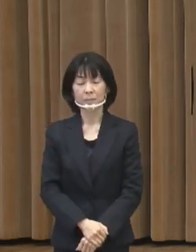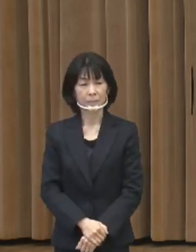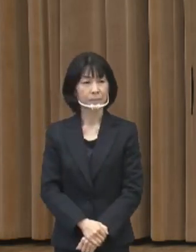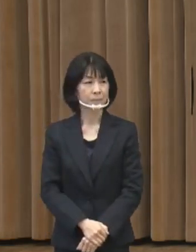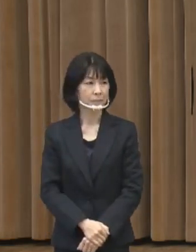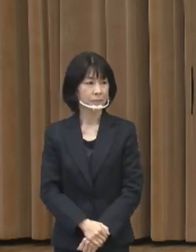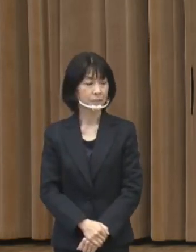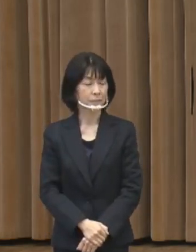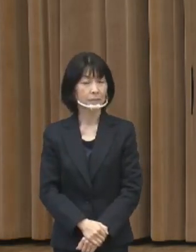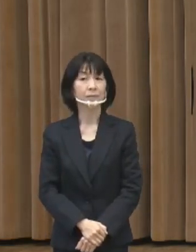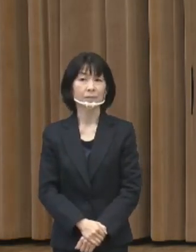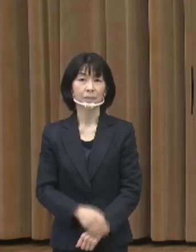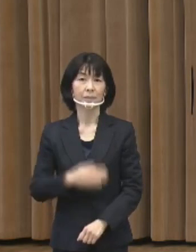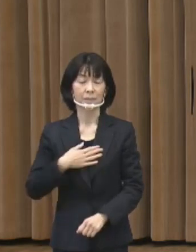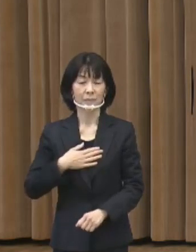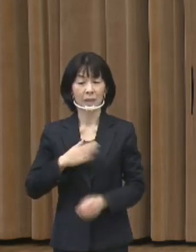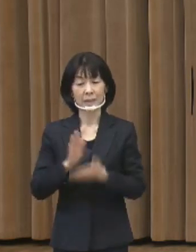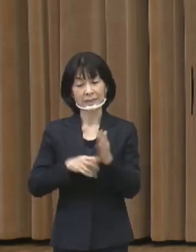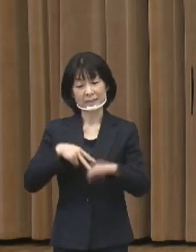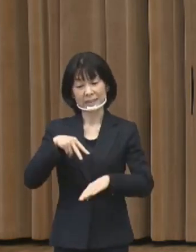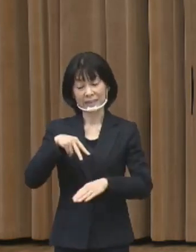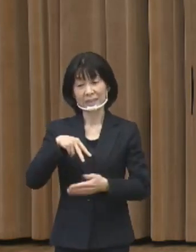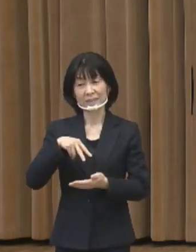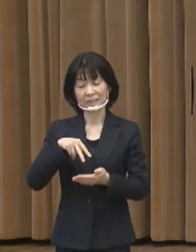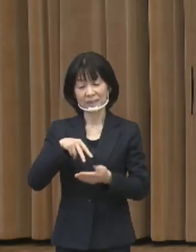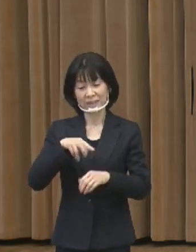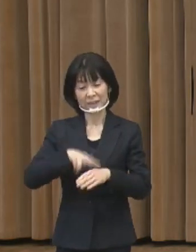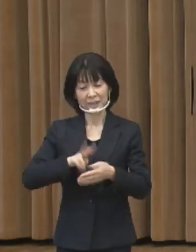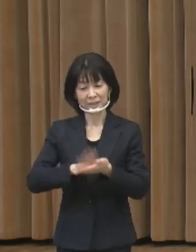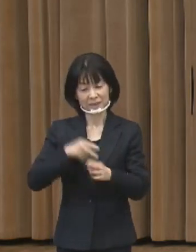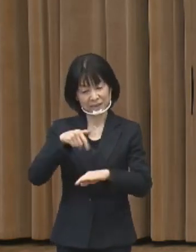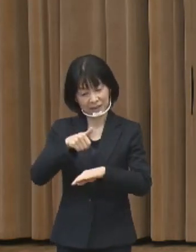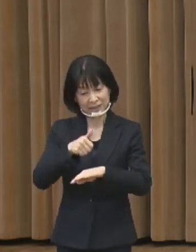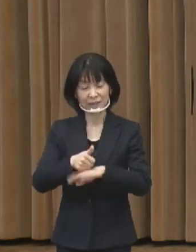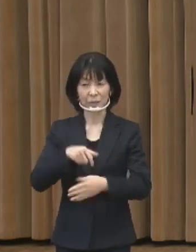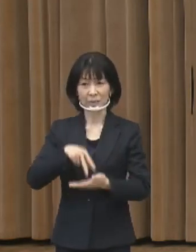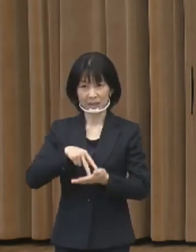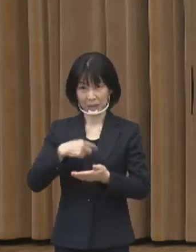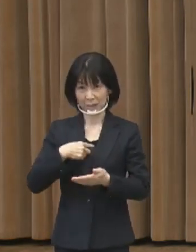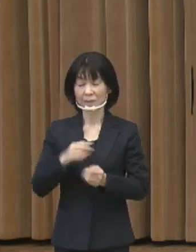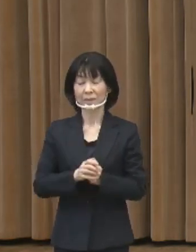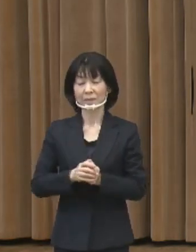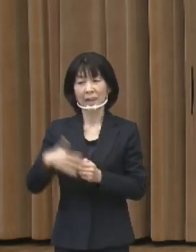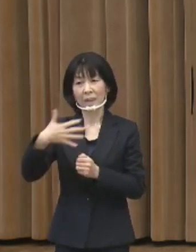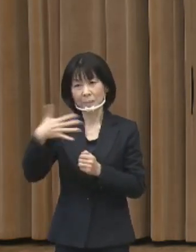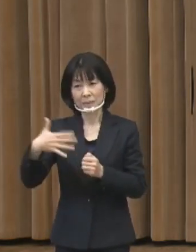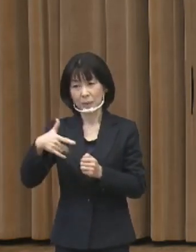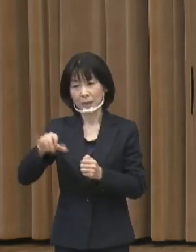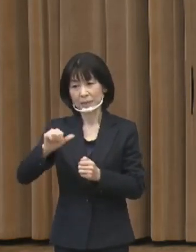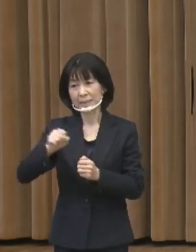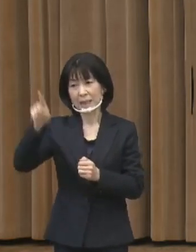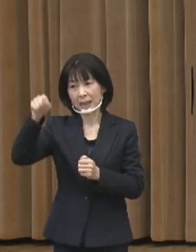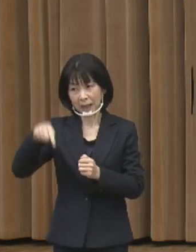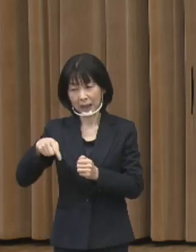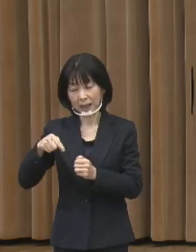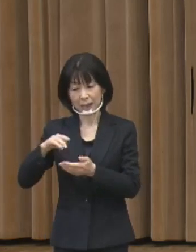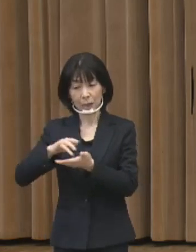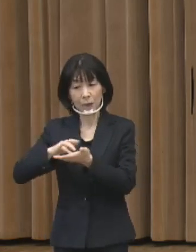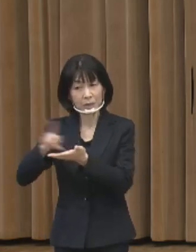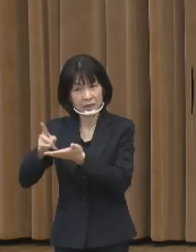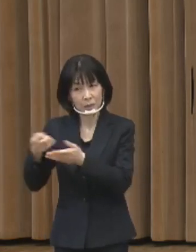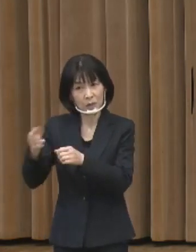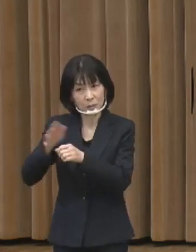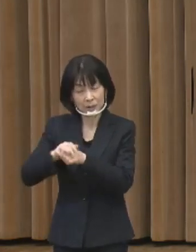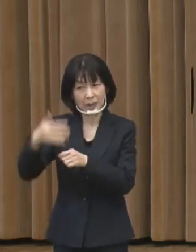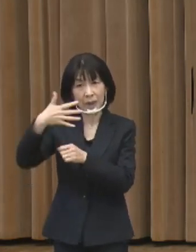はい、まず知事としての立場で申し上げると、ファイザー製のワクチンを含めて、アメリ